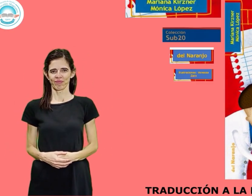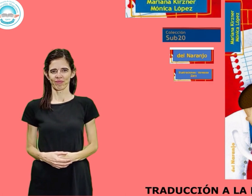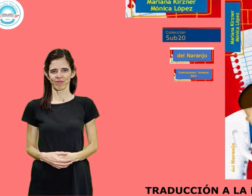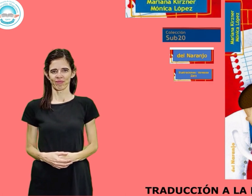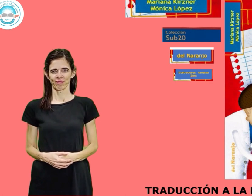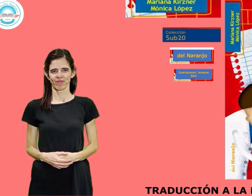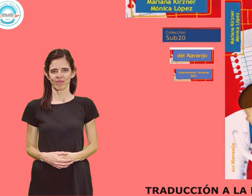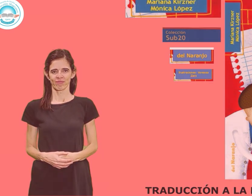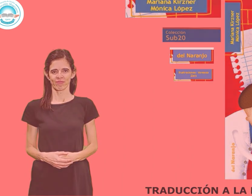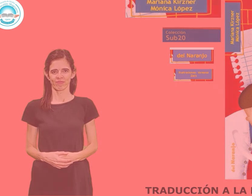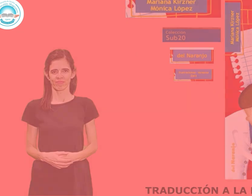historias